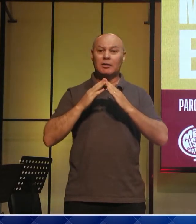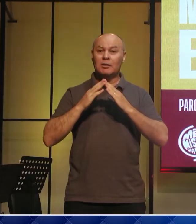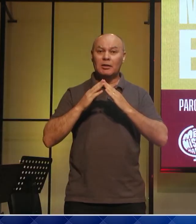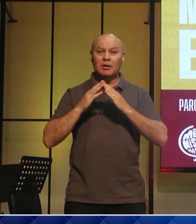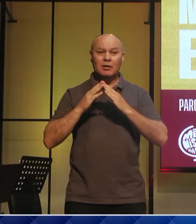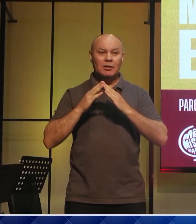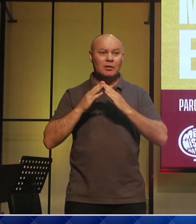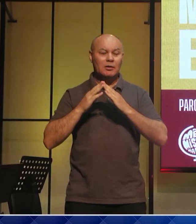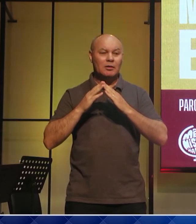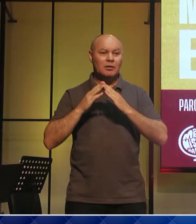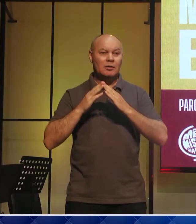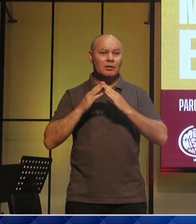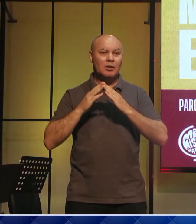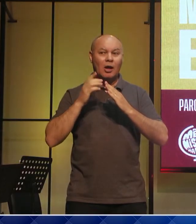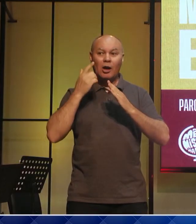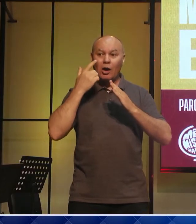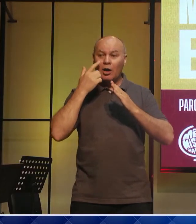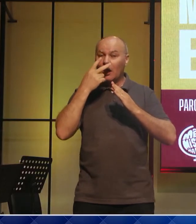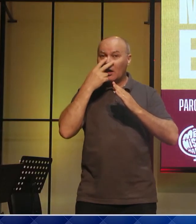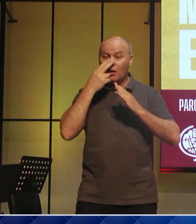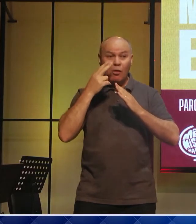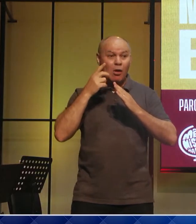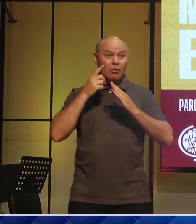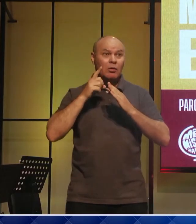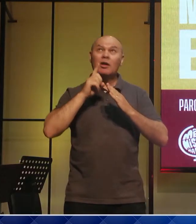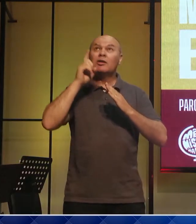uma. Ser única.